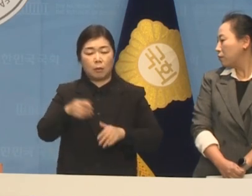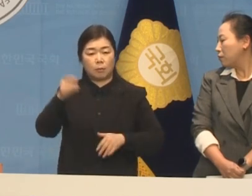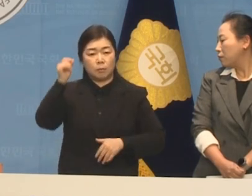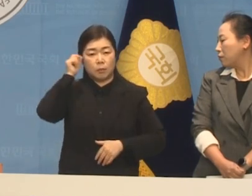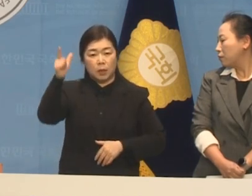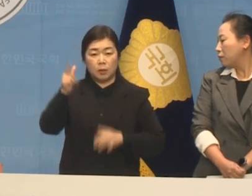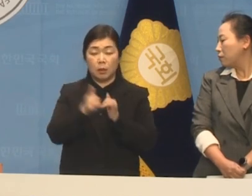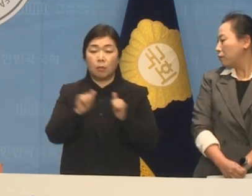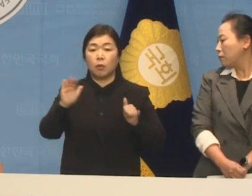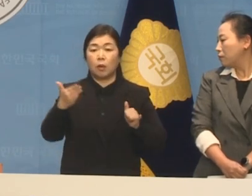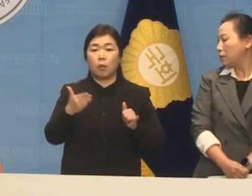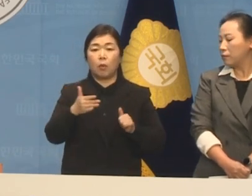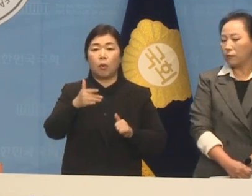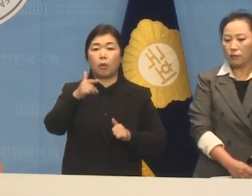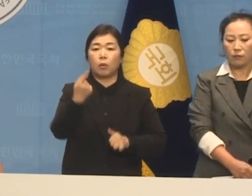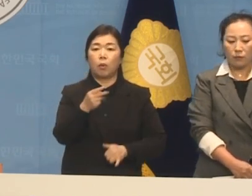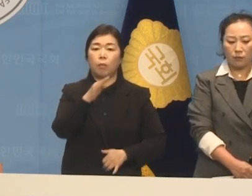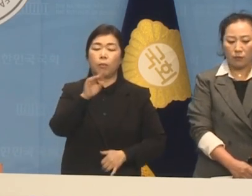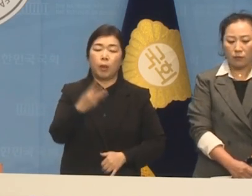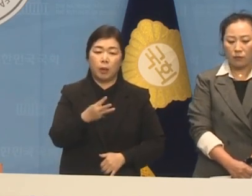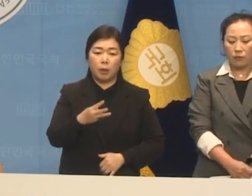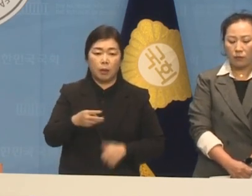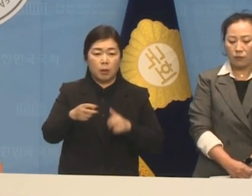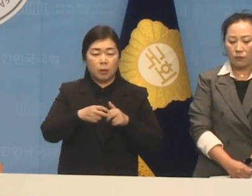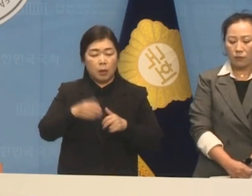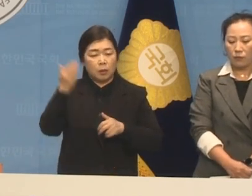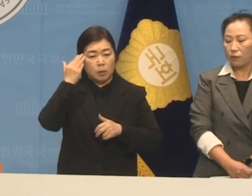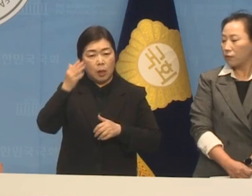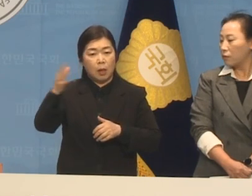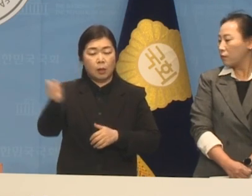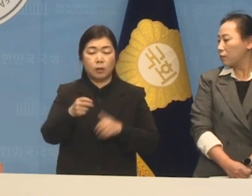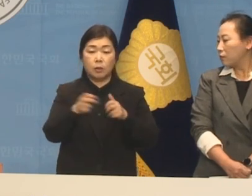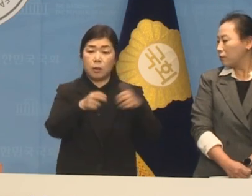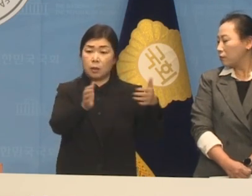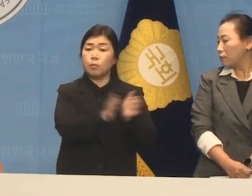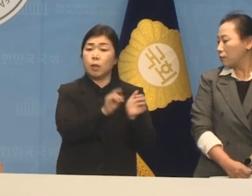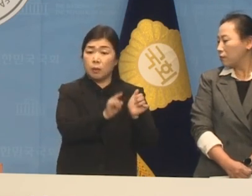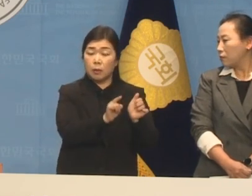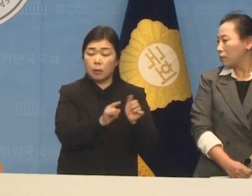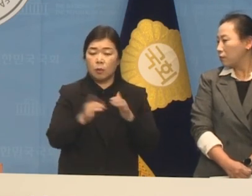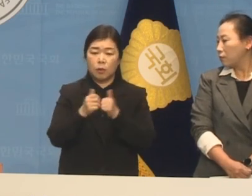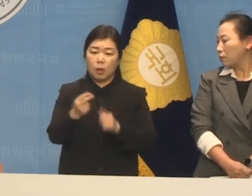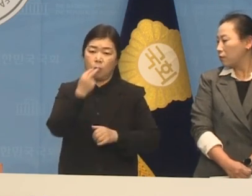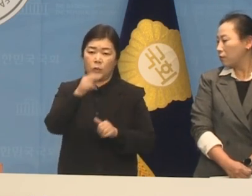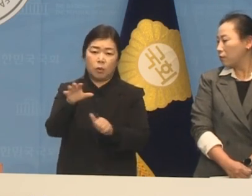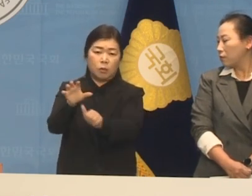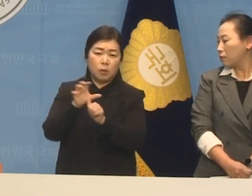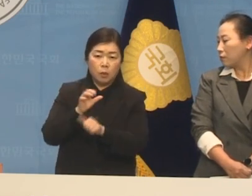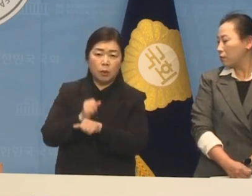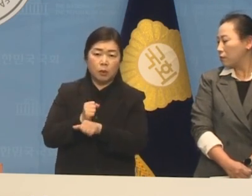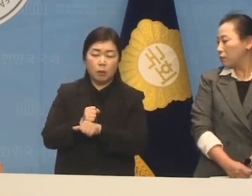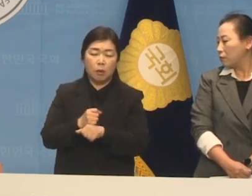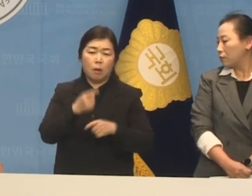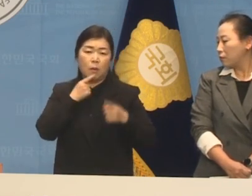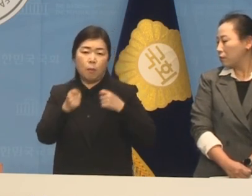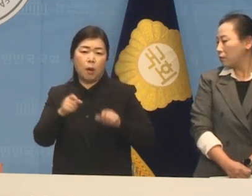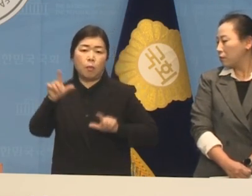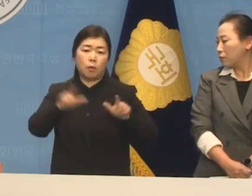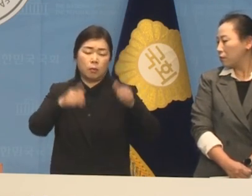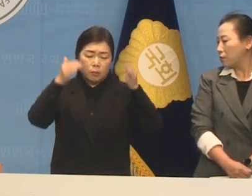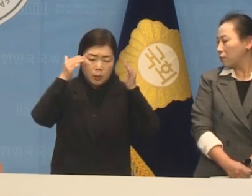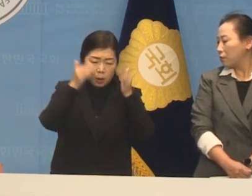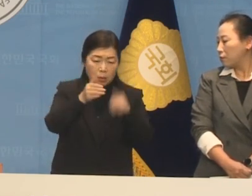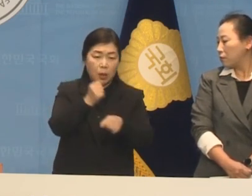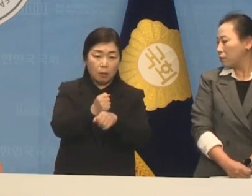되고 노벨 의학상에 도전해야 할 지식을 갖춘 의사 집단이 국민의 목숨을 담보로 겁박하는 데에